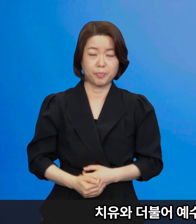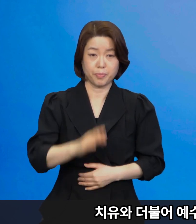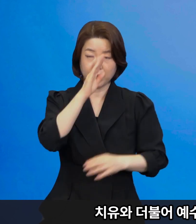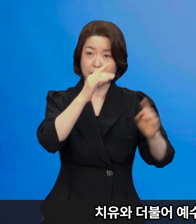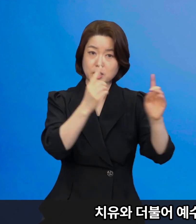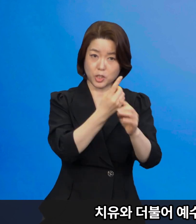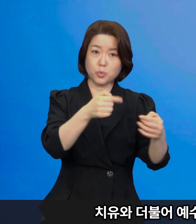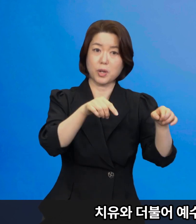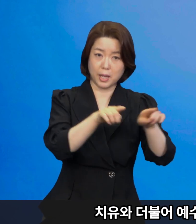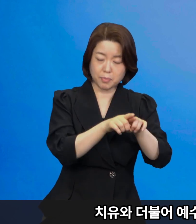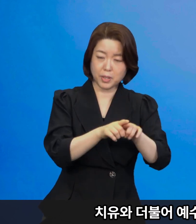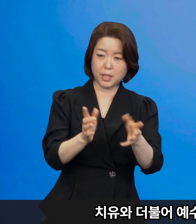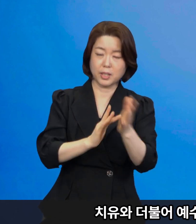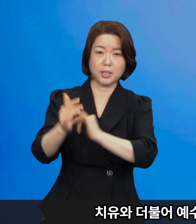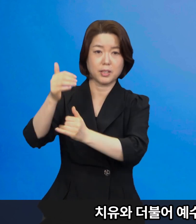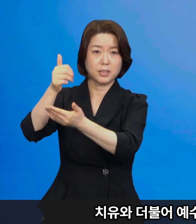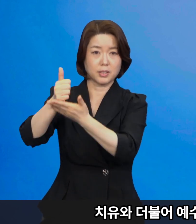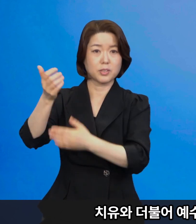치유와 더불어 예수님은